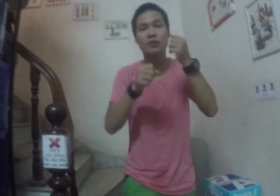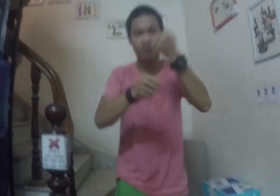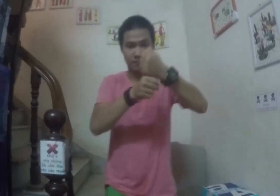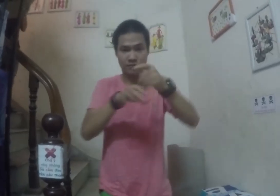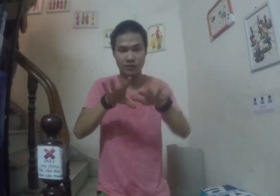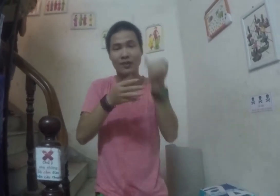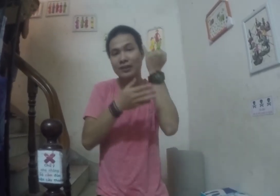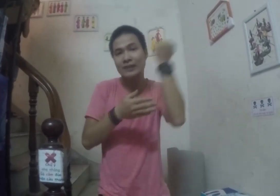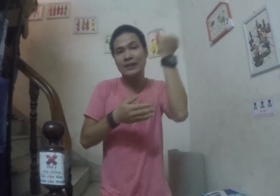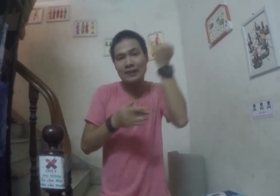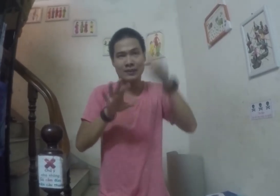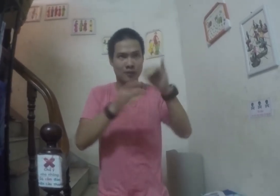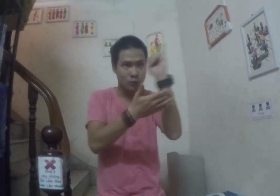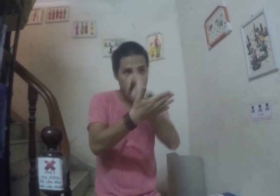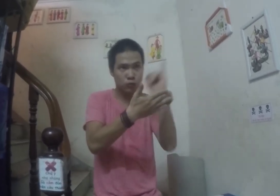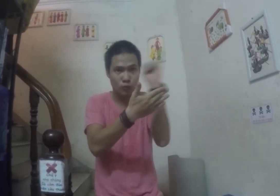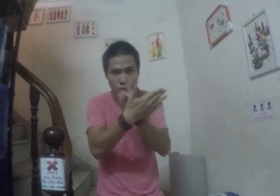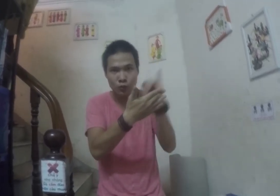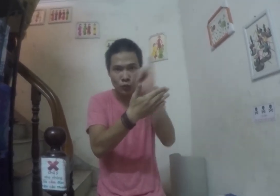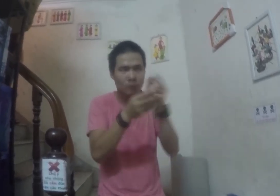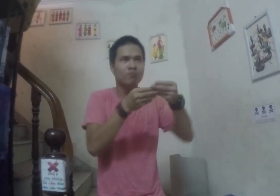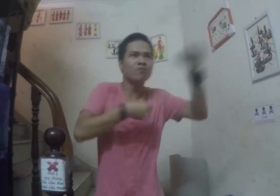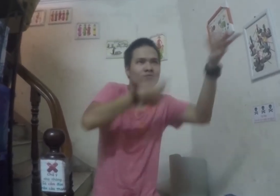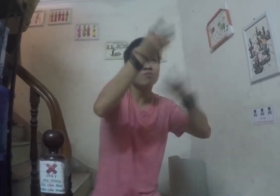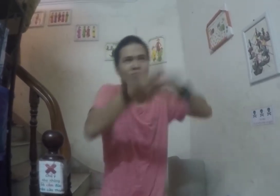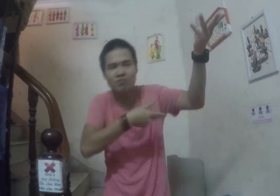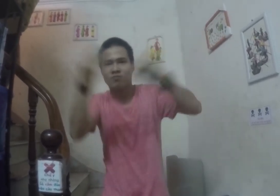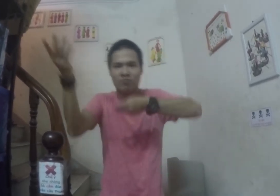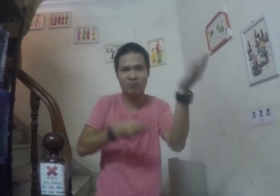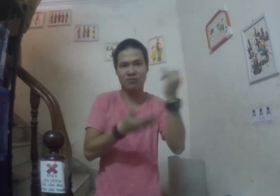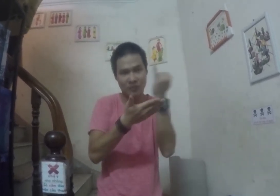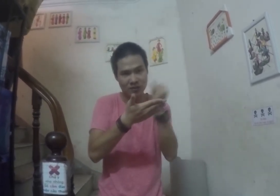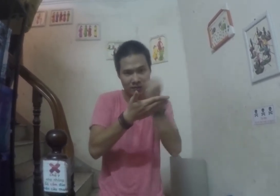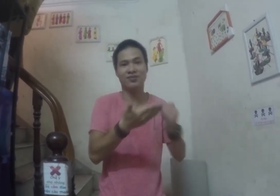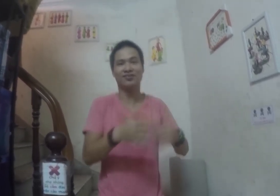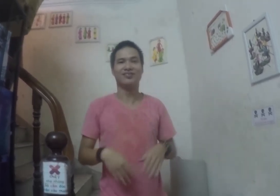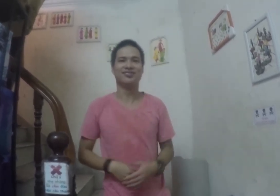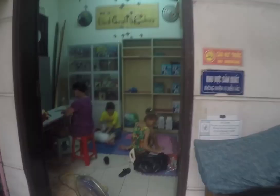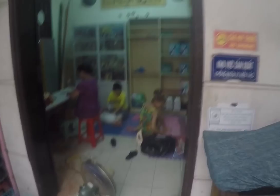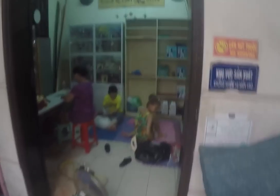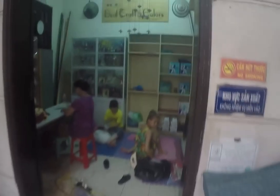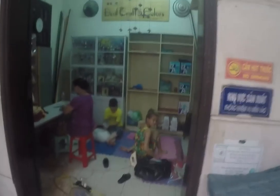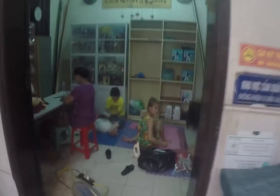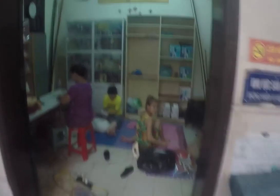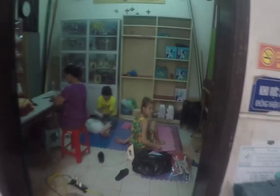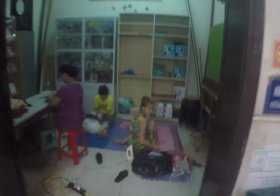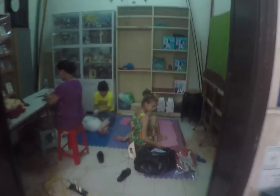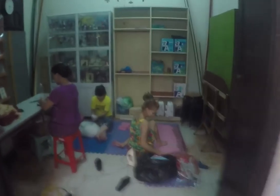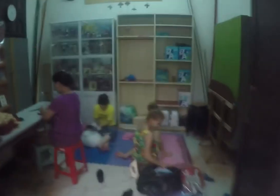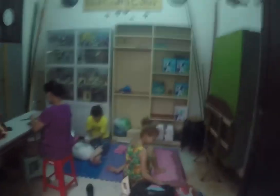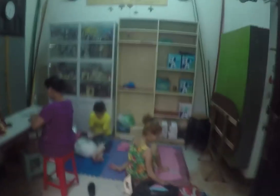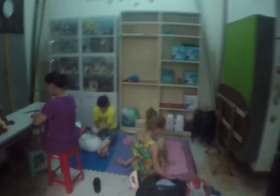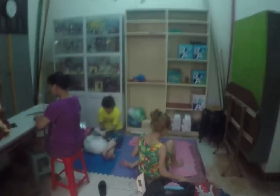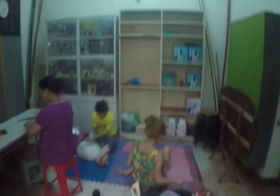Ich bin hier verantwortlich für die Kunstideen. Ich bin hier auch Designer. Ebenso verkaufe ich alles.